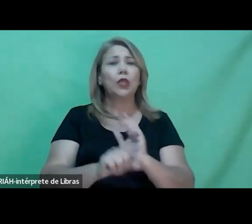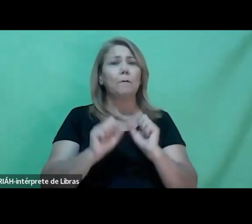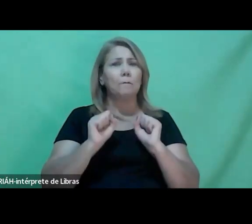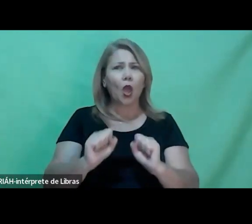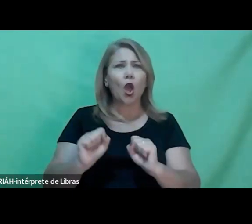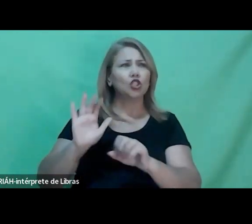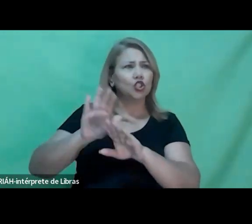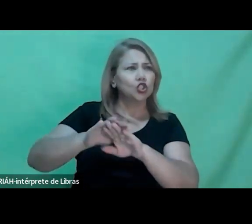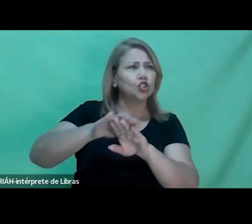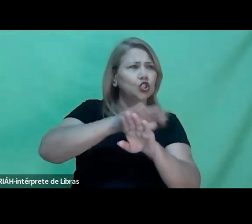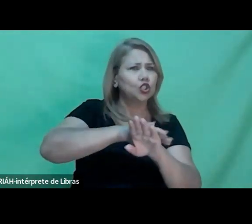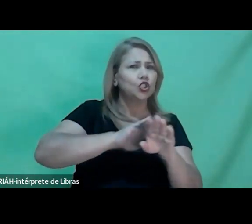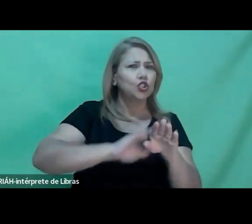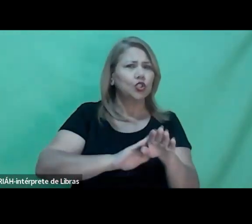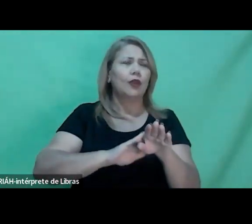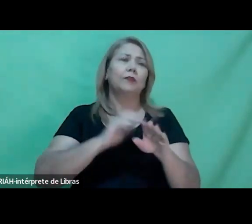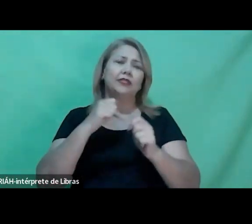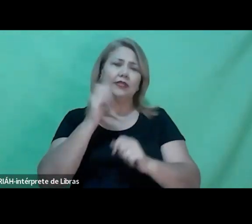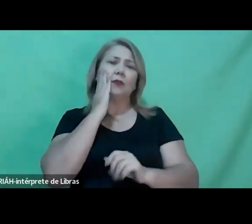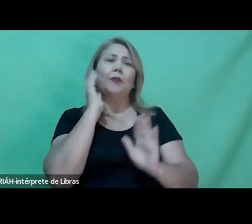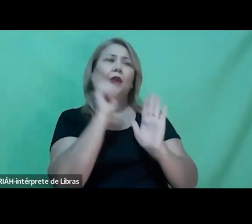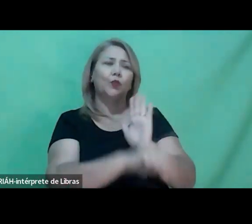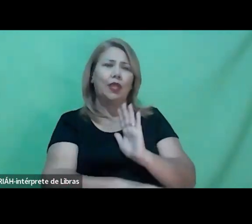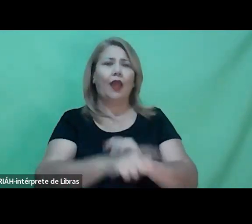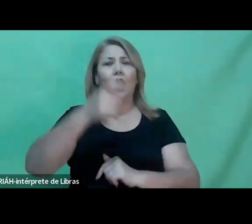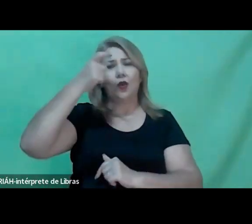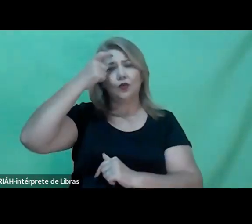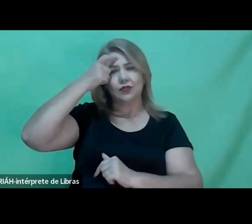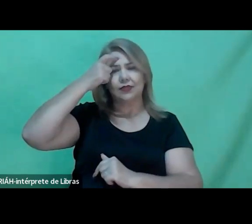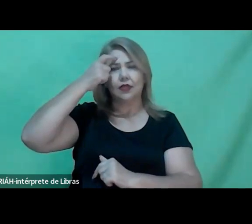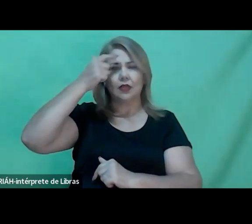10 minutos Eh Eh